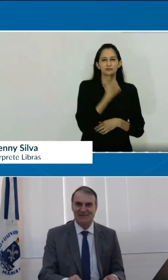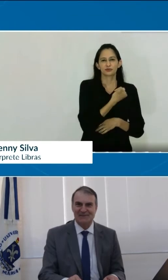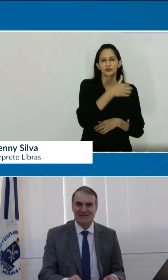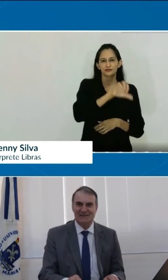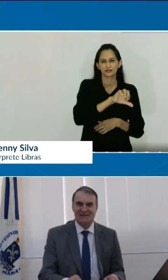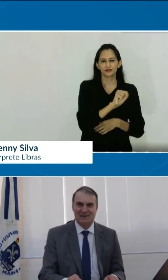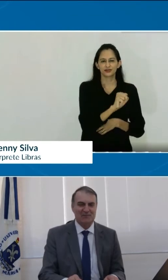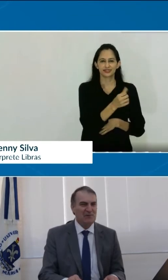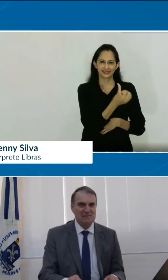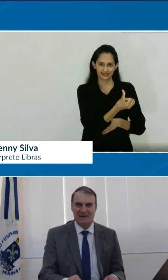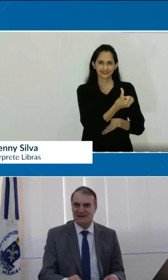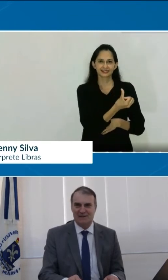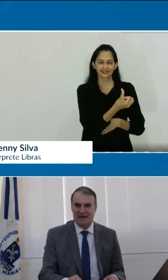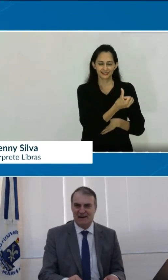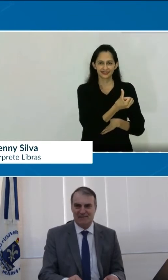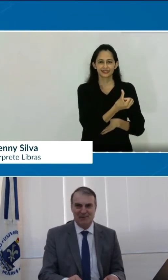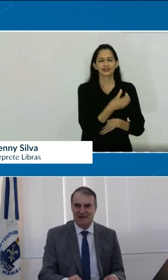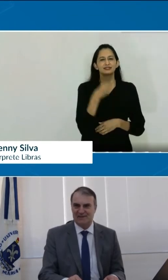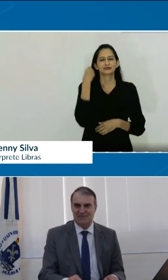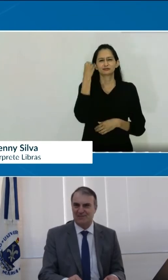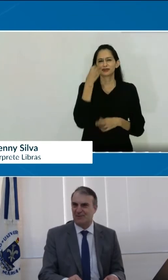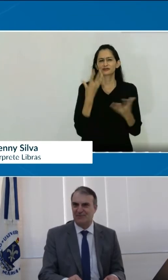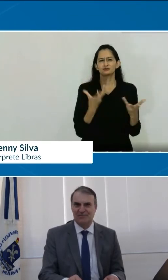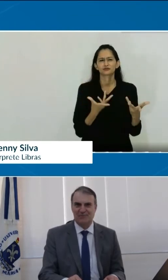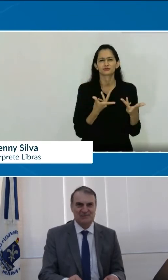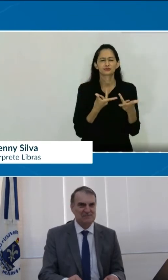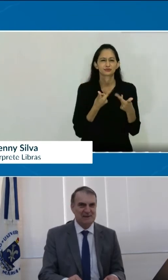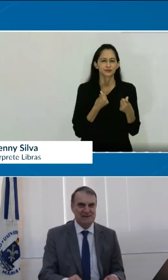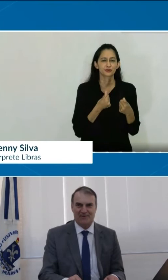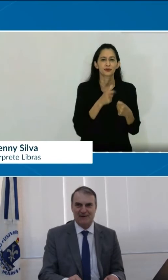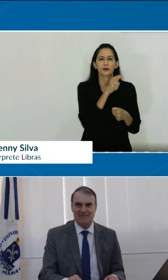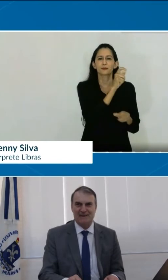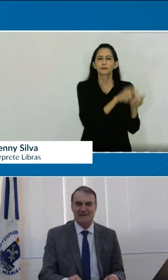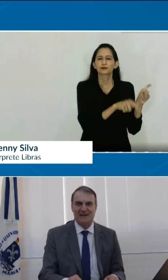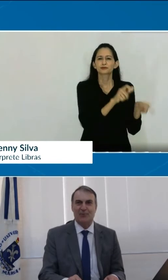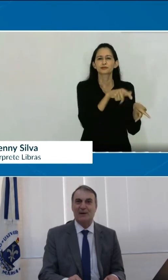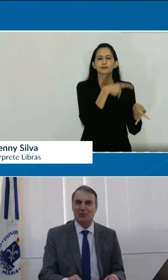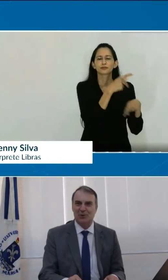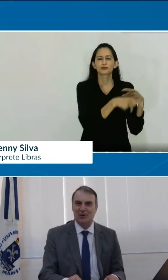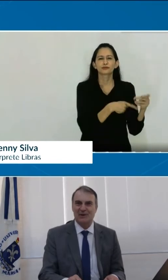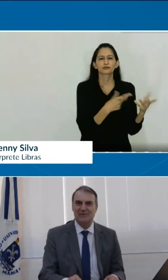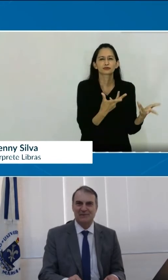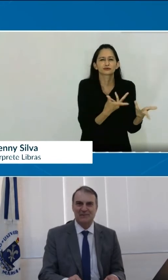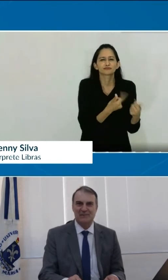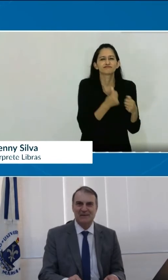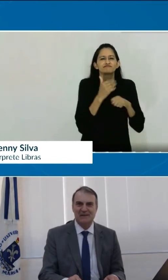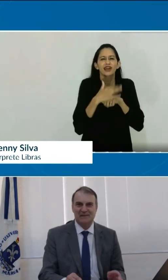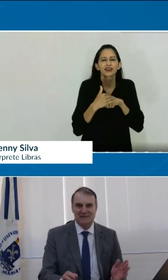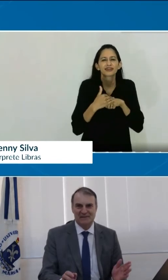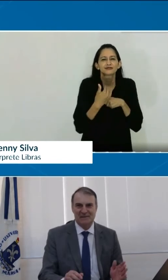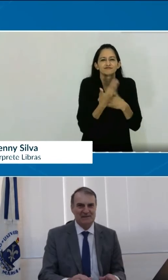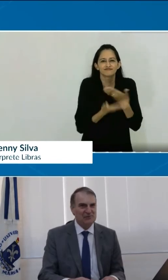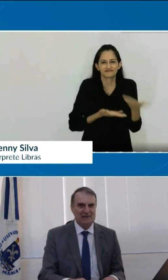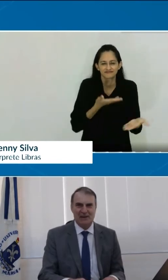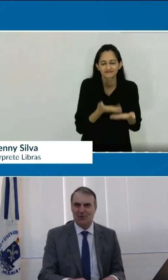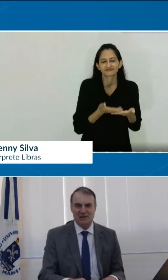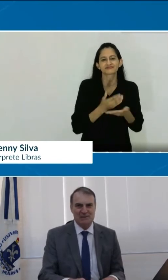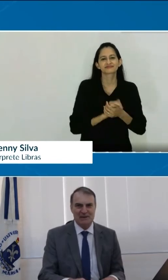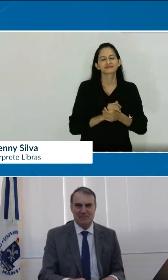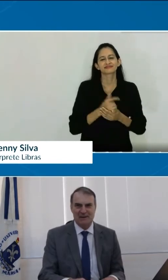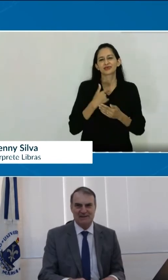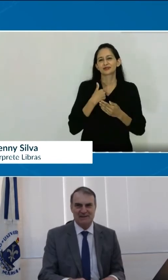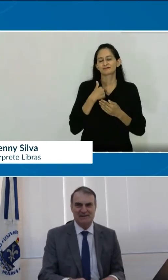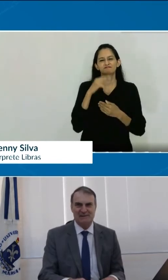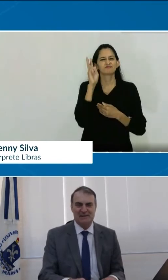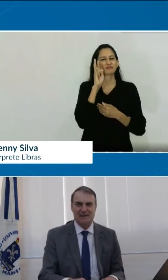1976. Tá? Então foi uma experiência maravilhosa, um povo espetacularmente acolhedor. Só tenho